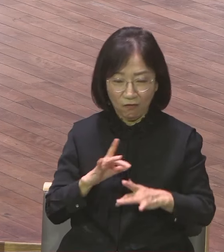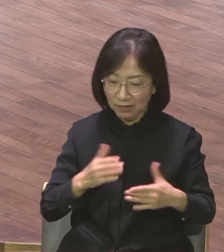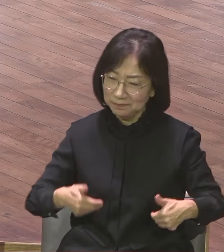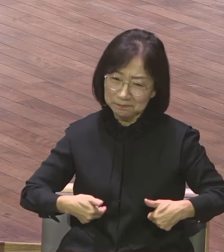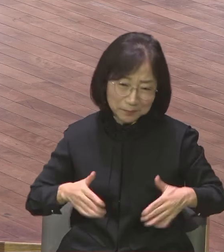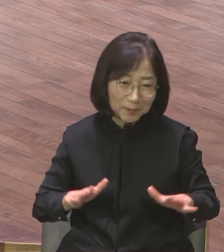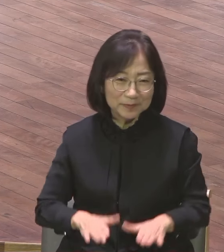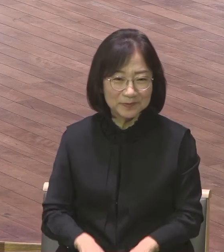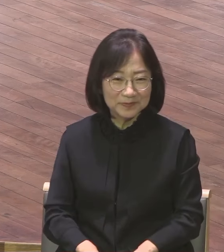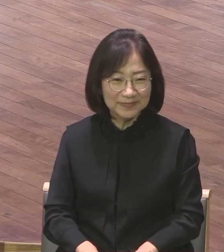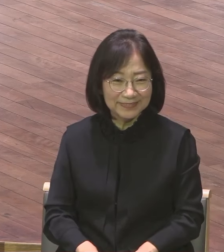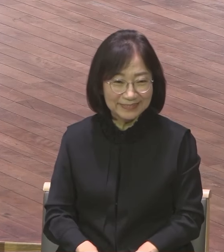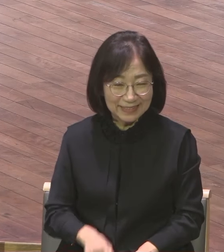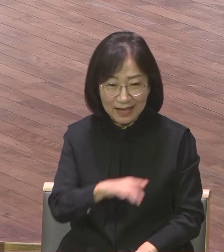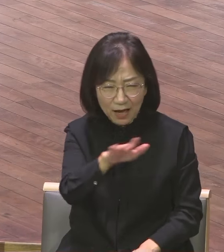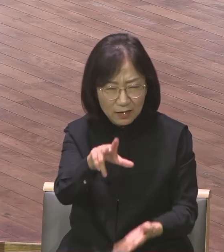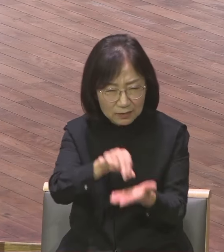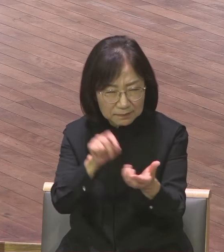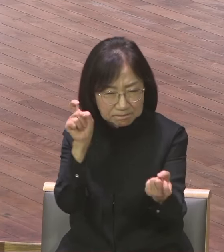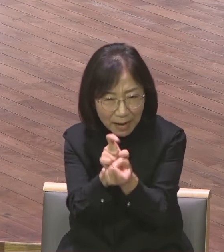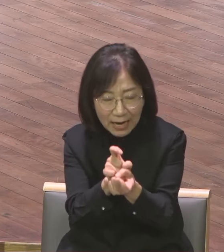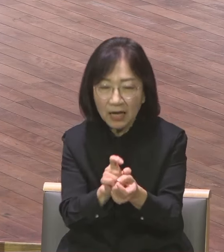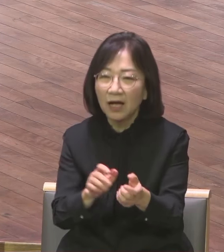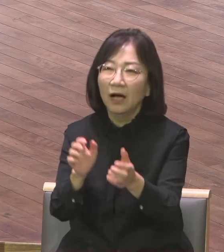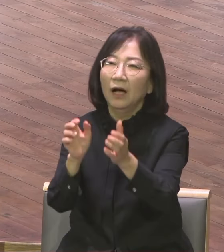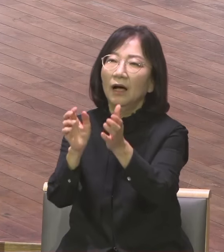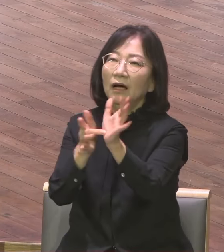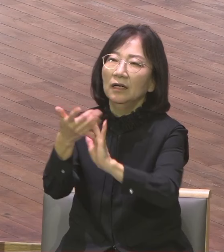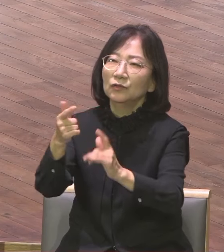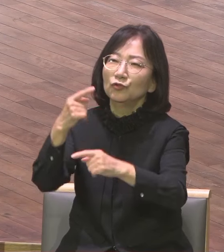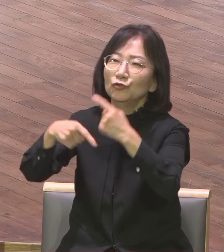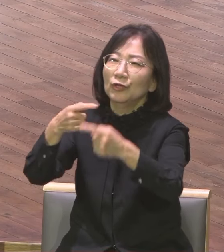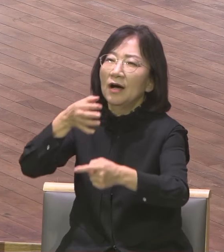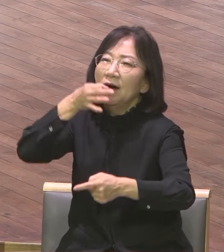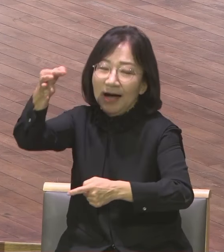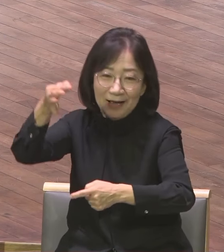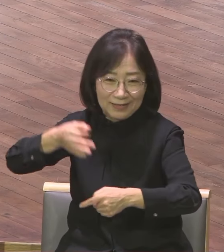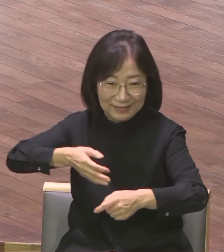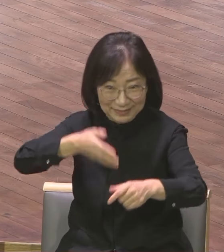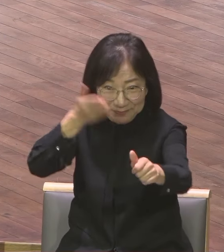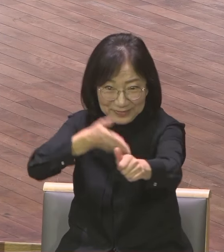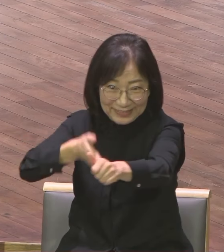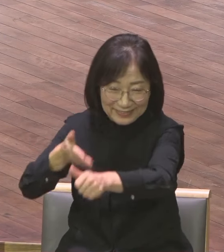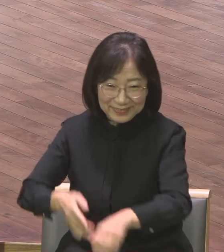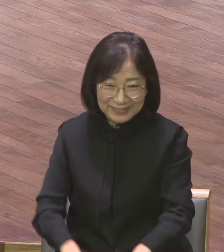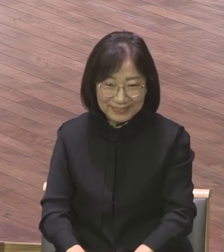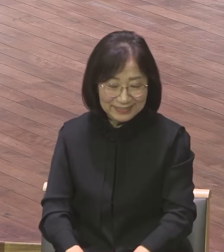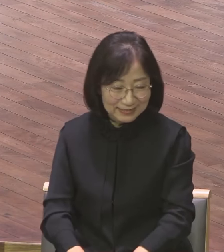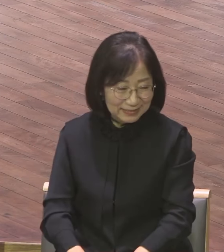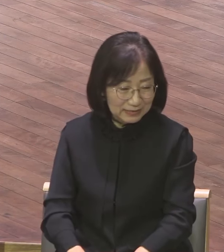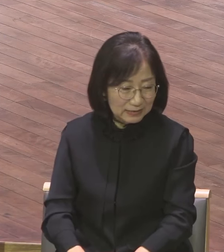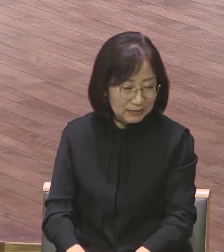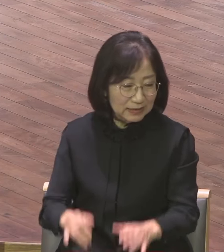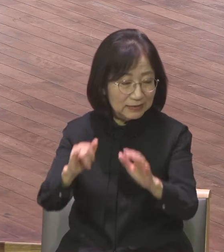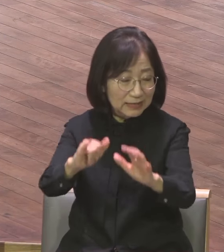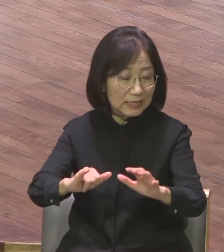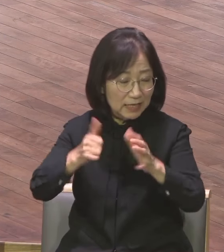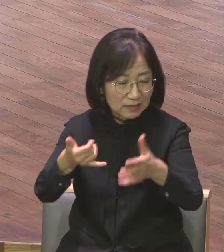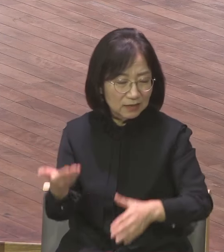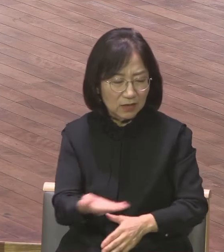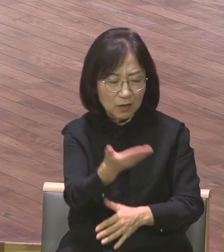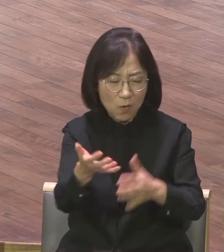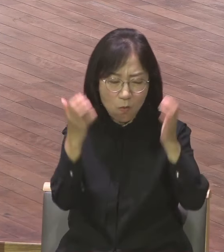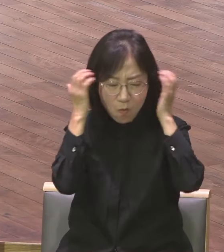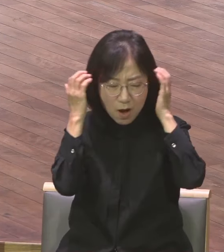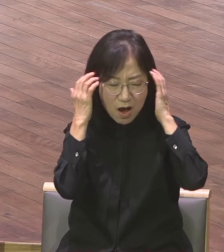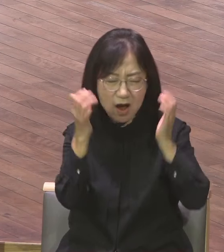어떤 두려움 와도 예수 이름 부르시 바랍니다. 요한복음 16장 33절에 보면 세상에서는 너희가 환난 당하나 담대하라.